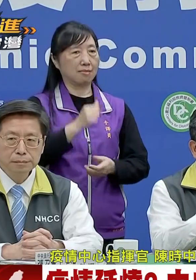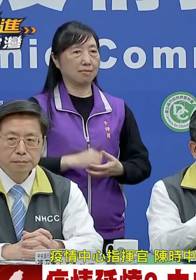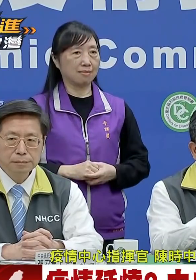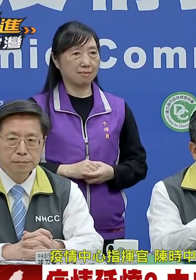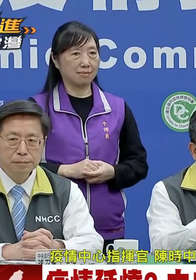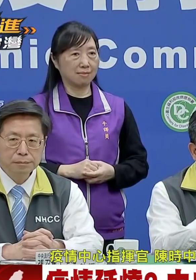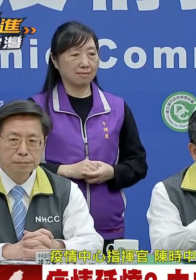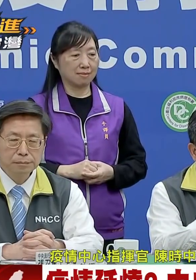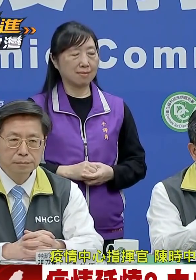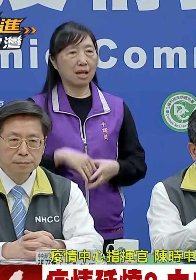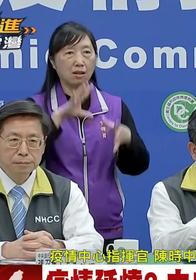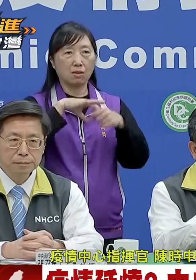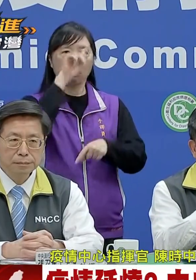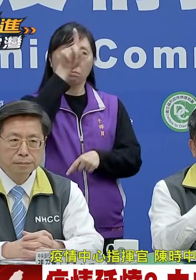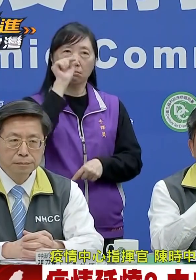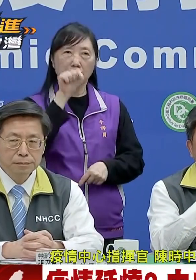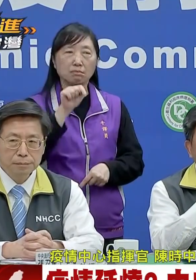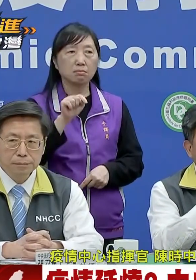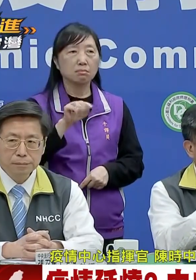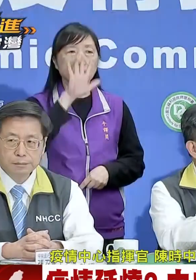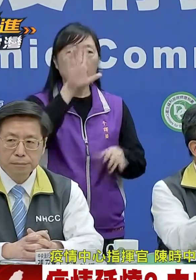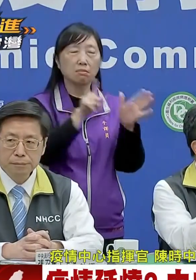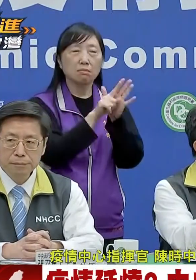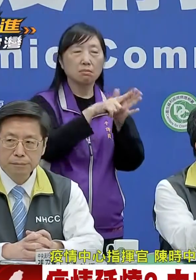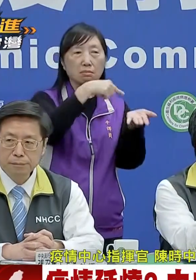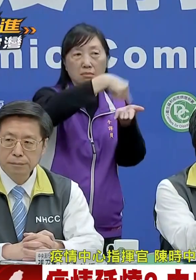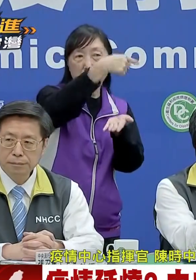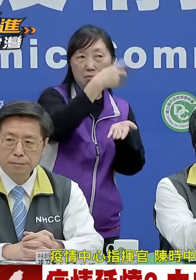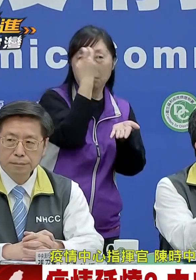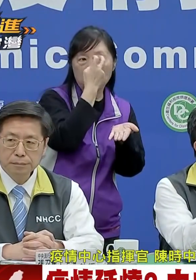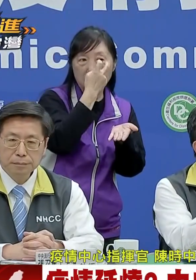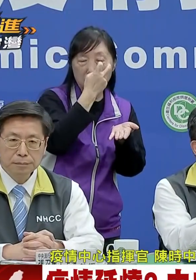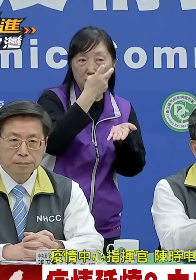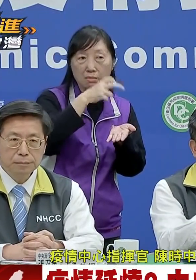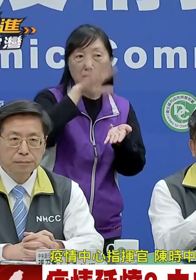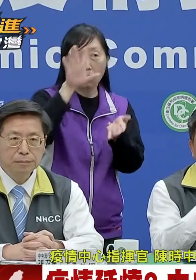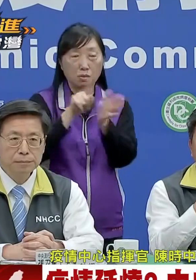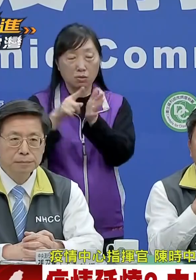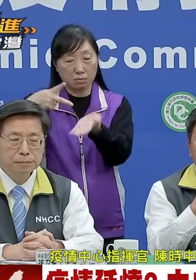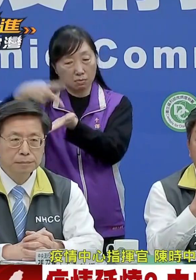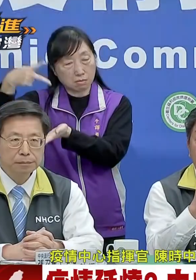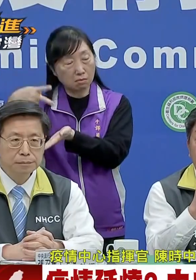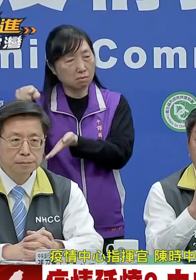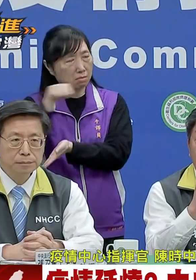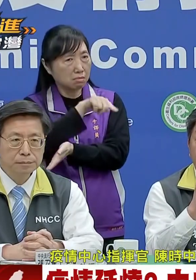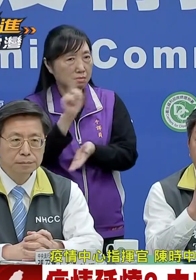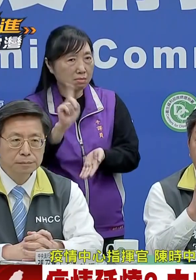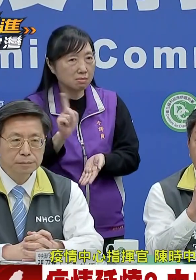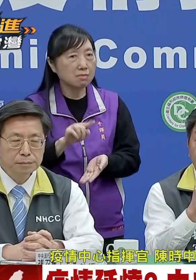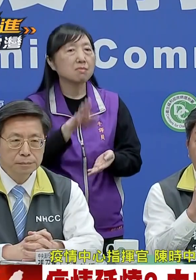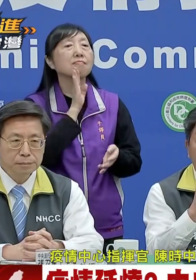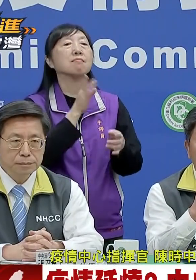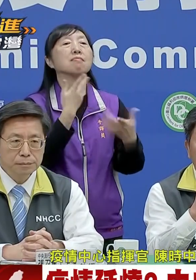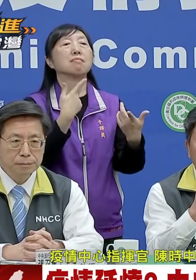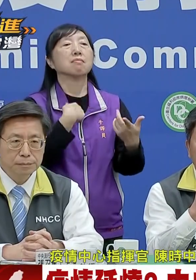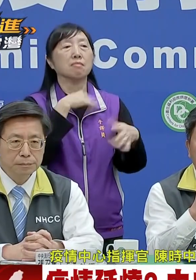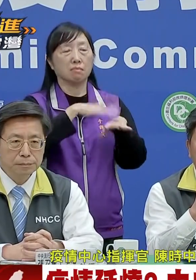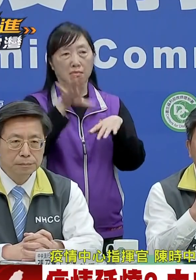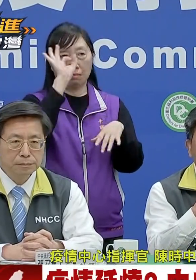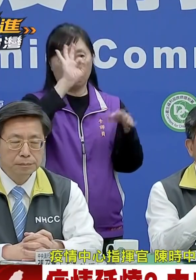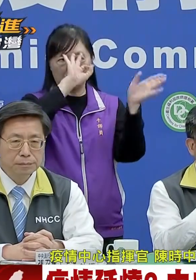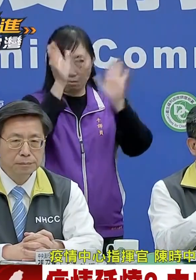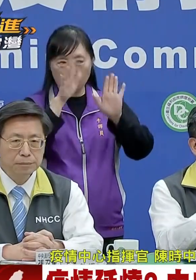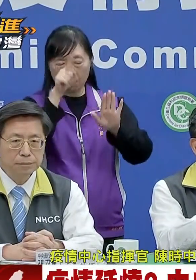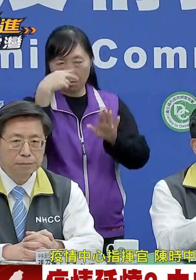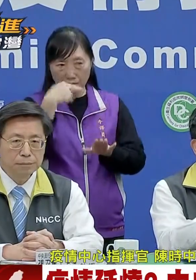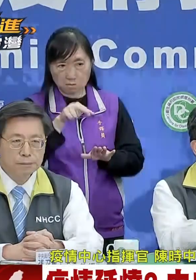好，所以大家有时候有一个疑问，就有一些我们是一采，有一些是二采。好，那当然会根据哈整个在检验的时候的一个表现，